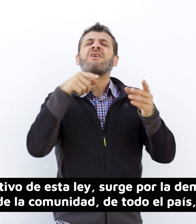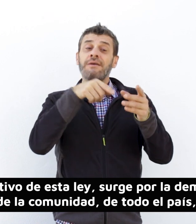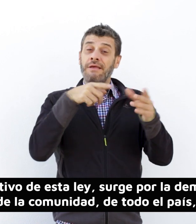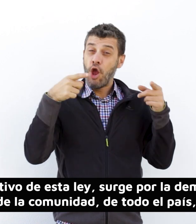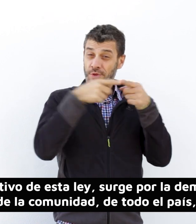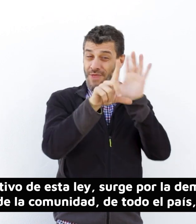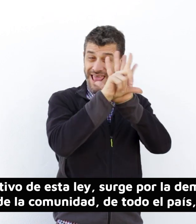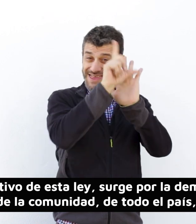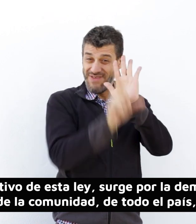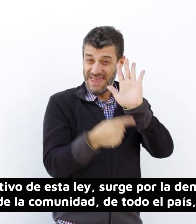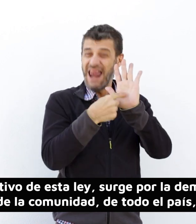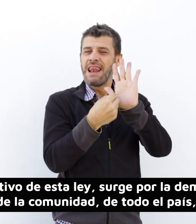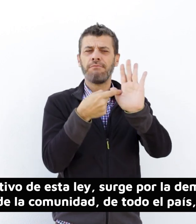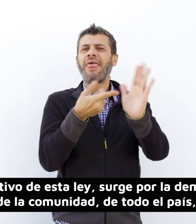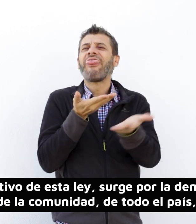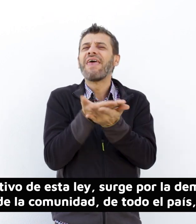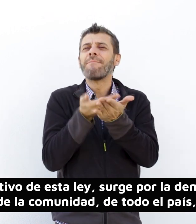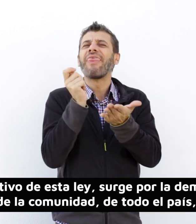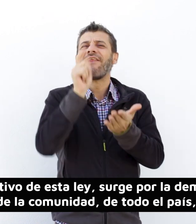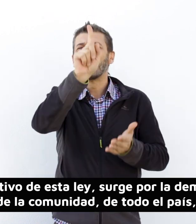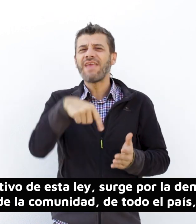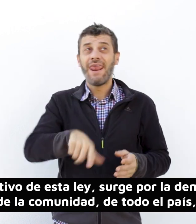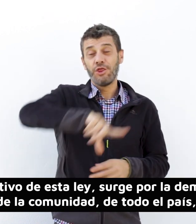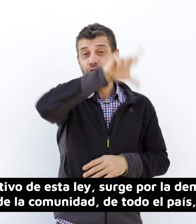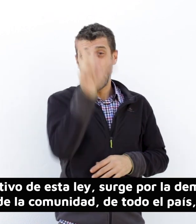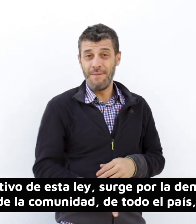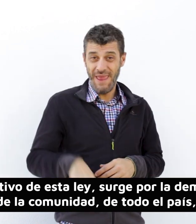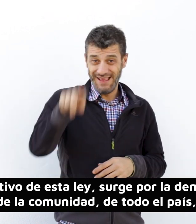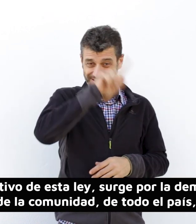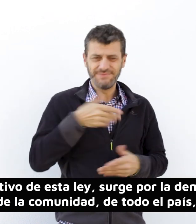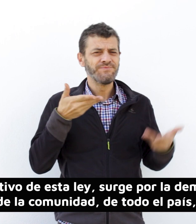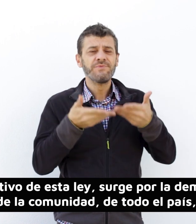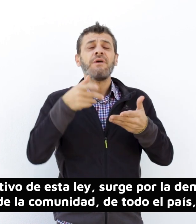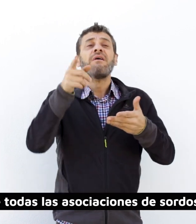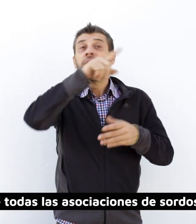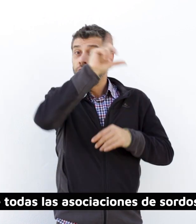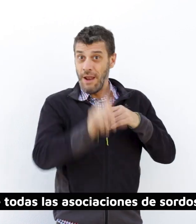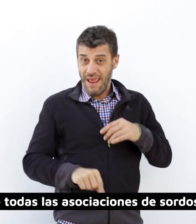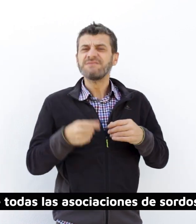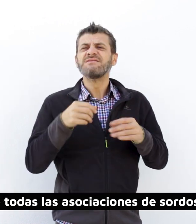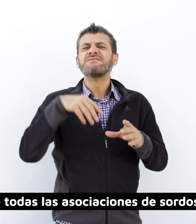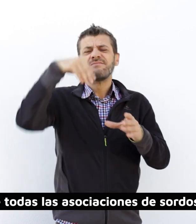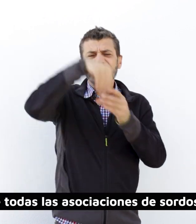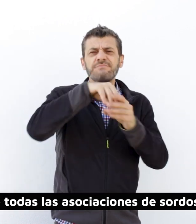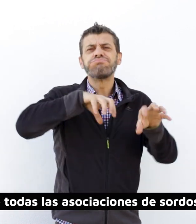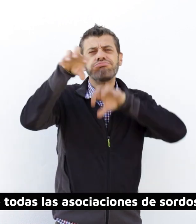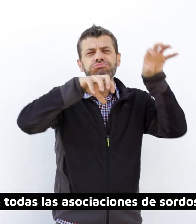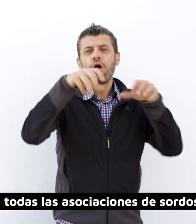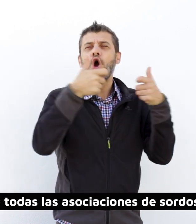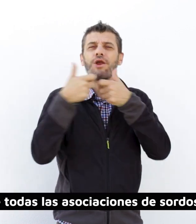El objetivo de esta ley surge por la demanda de la comunidad de todo el país, de todas las asociaciones